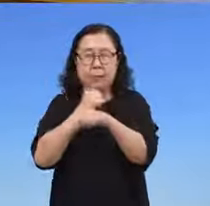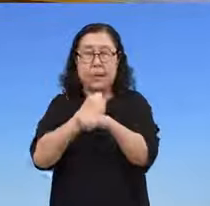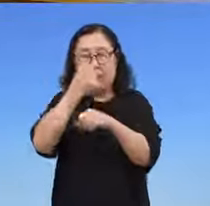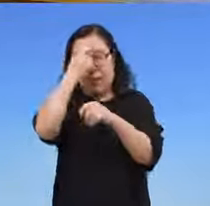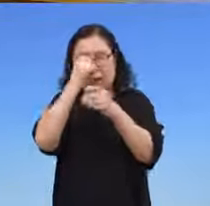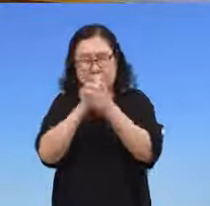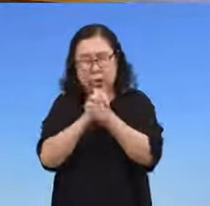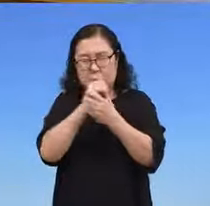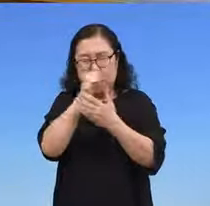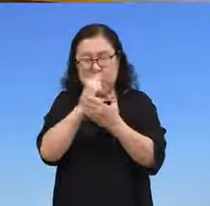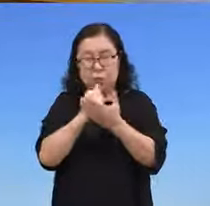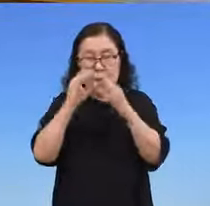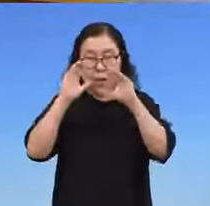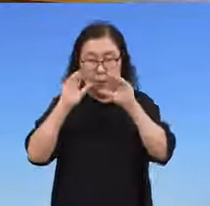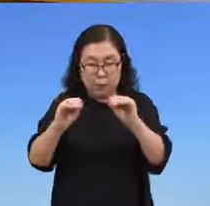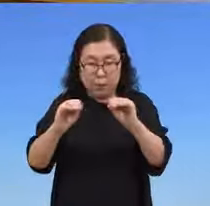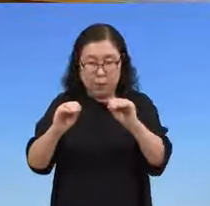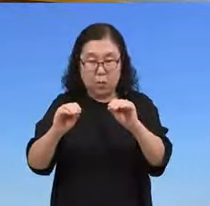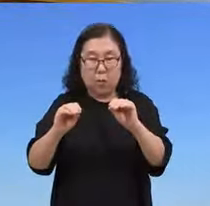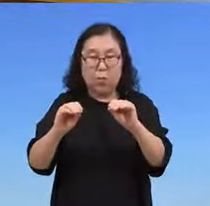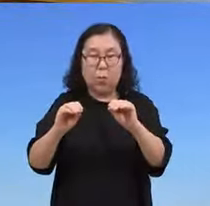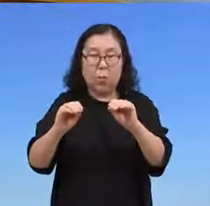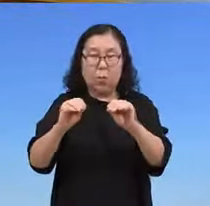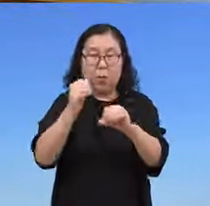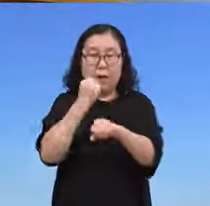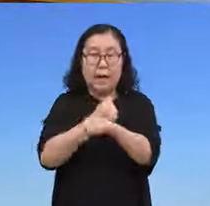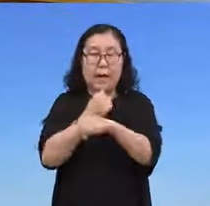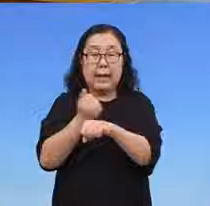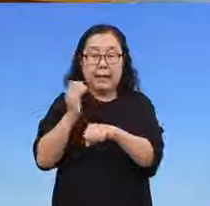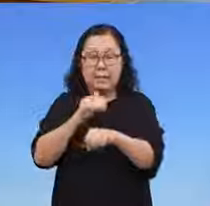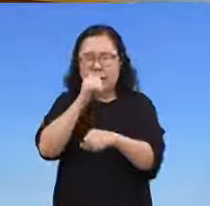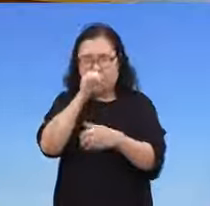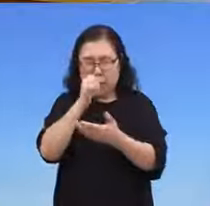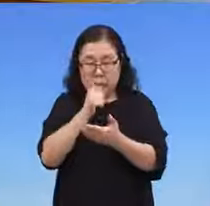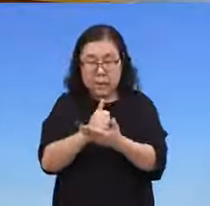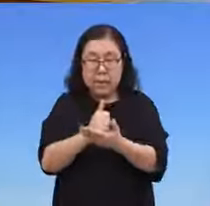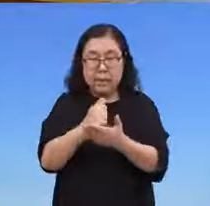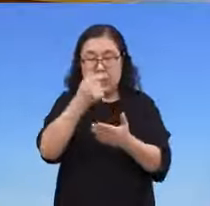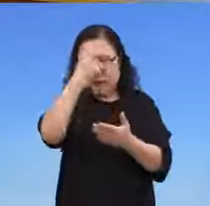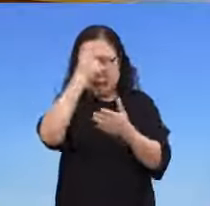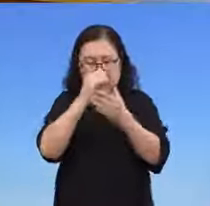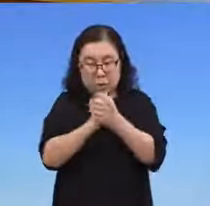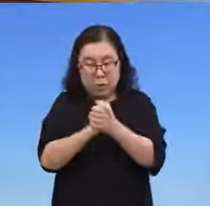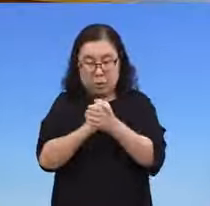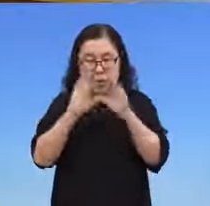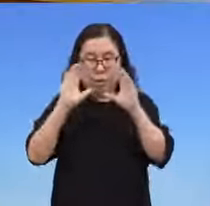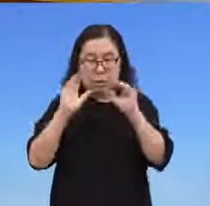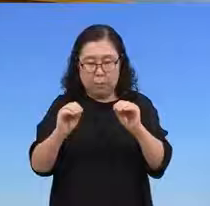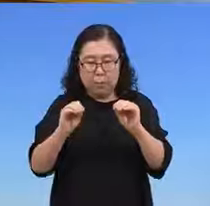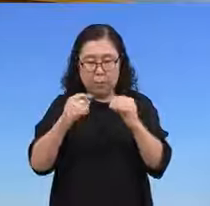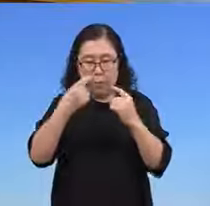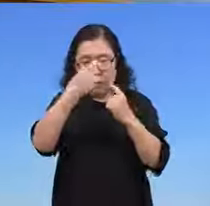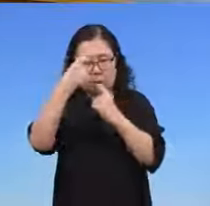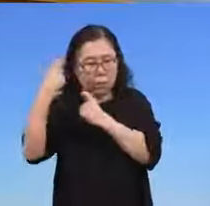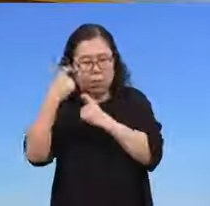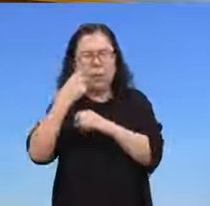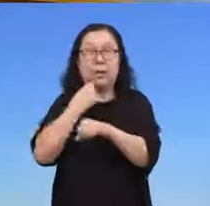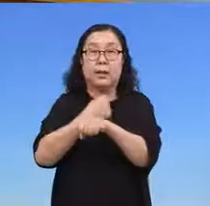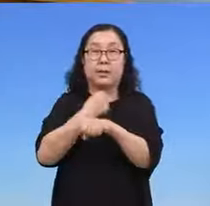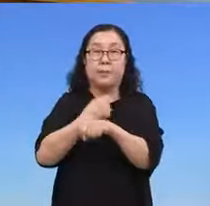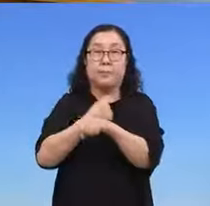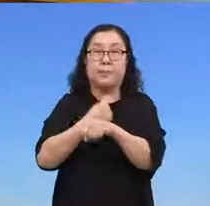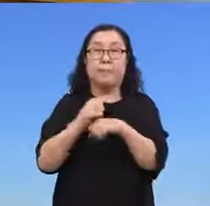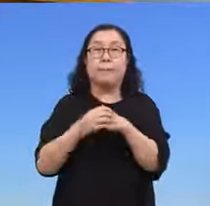기도는 죄를 멈추도록 이끌지만 죄는 기도를 멈추도록 유혹할